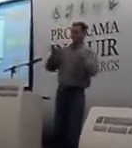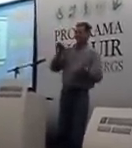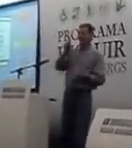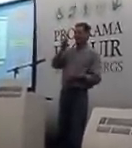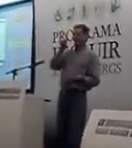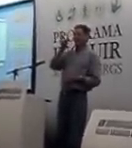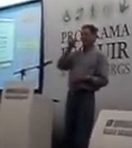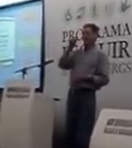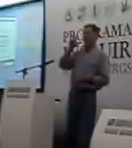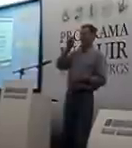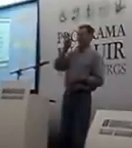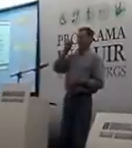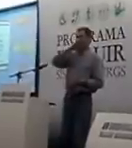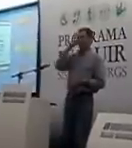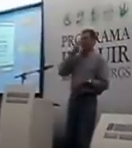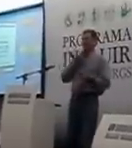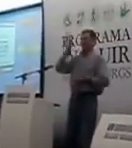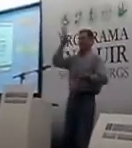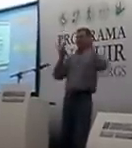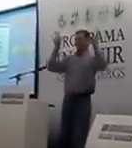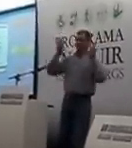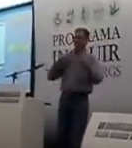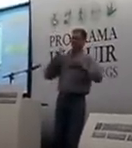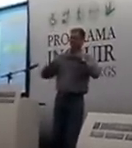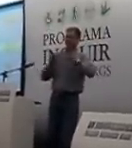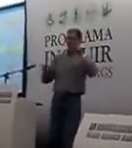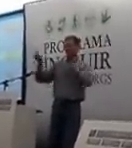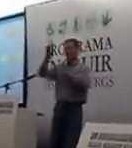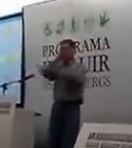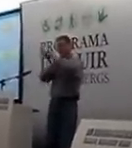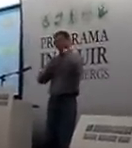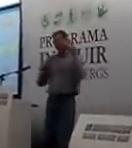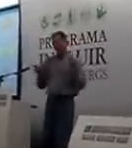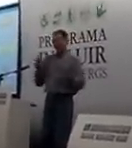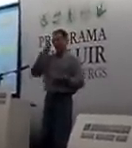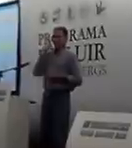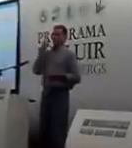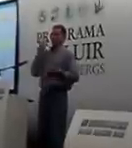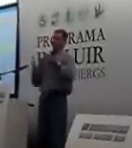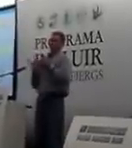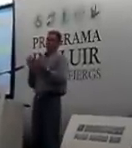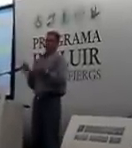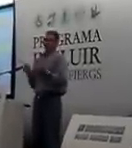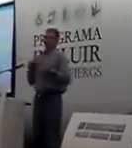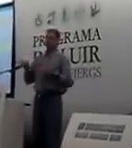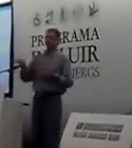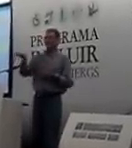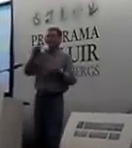Um bom dia. O sinal depende dos dialetos das tradições linguísticas que há no